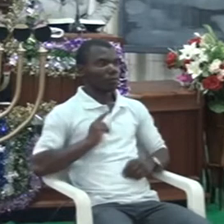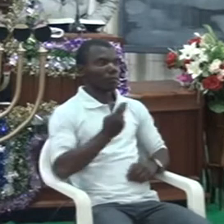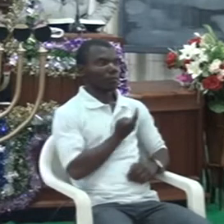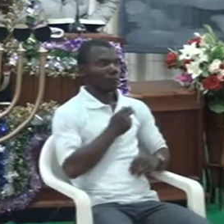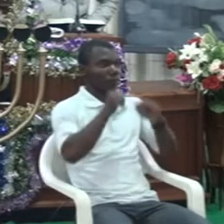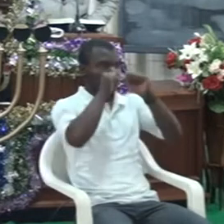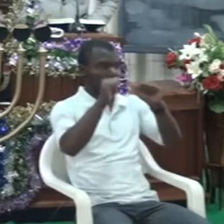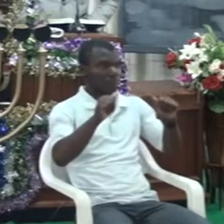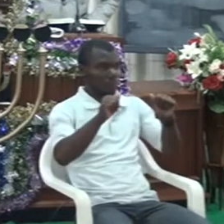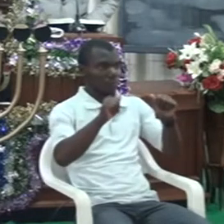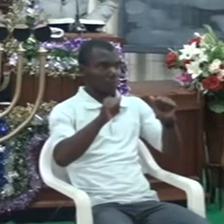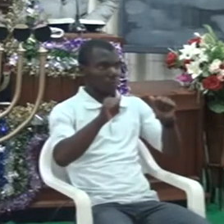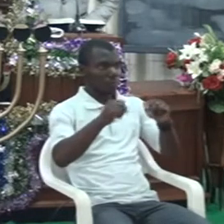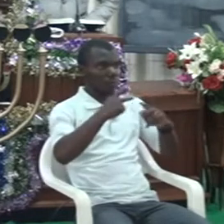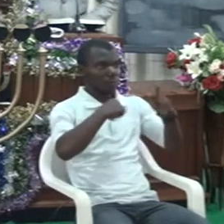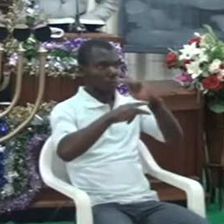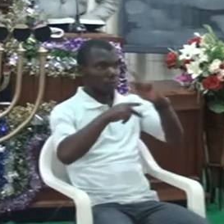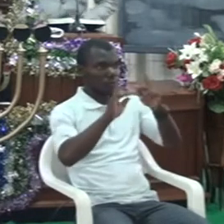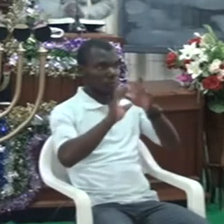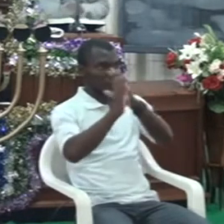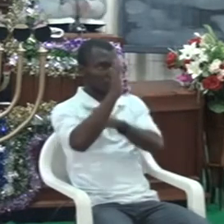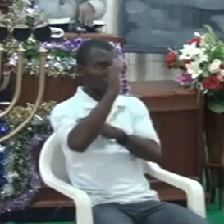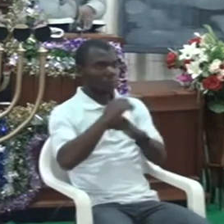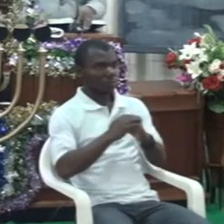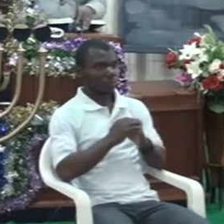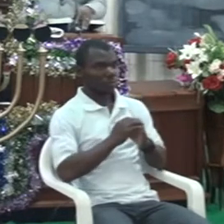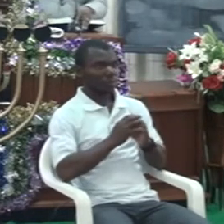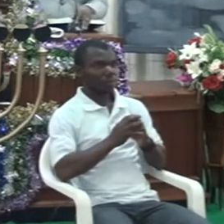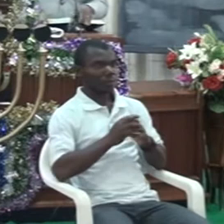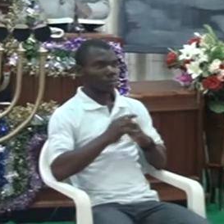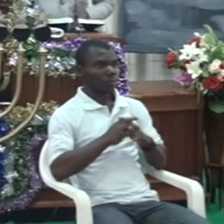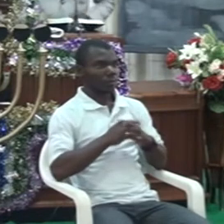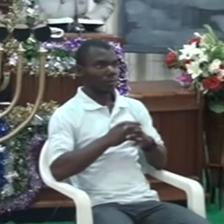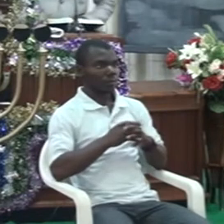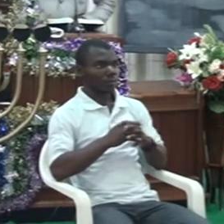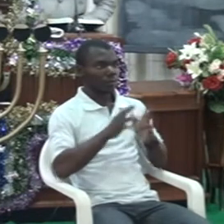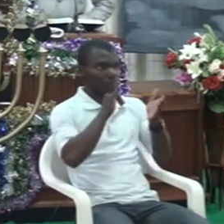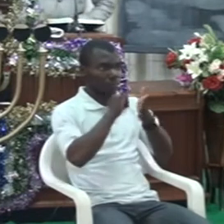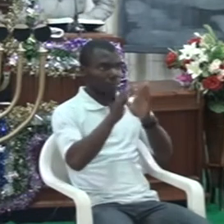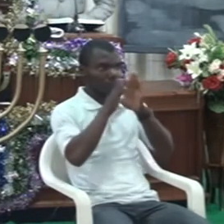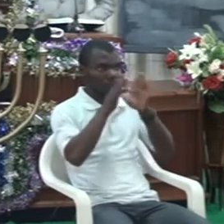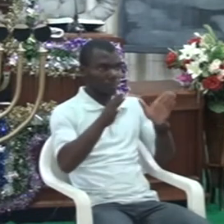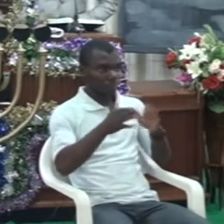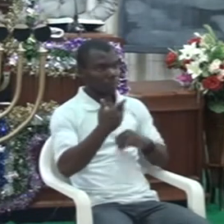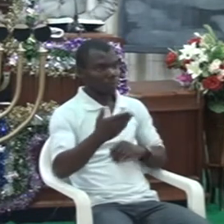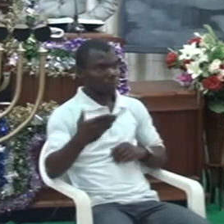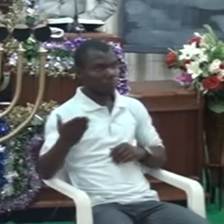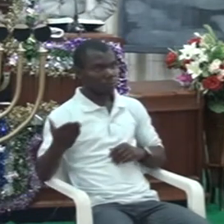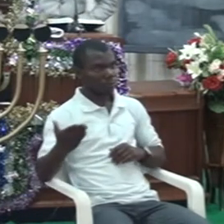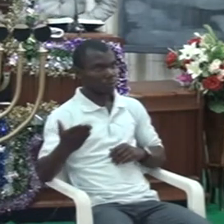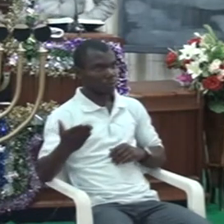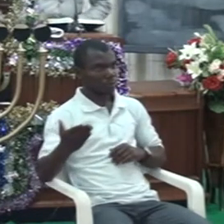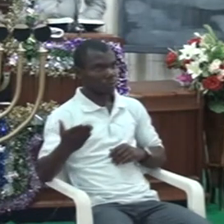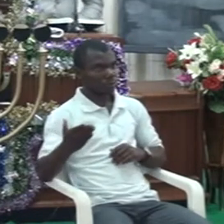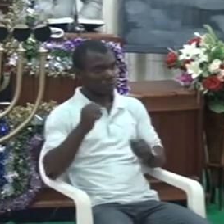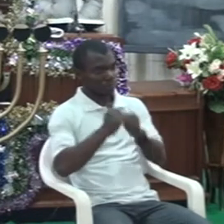tunabariki peuple ya Mungu. C'est bon lorsque nous bénissons le peuple de Dieu. Haiku kitu kya kawaida. Ce n'est pas quelque chose